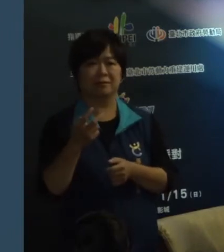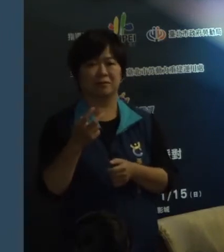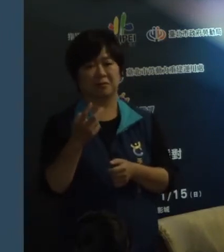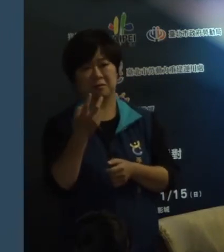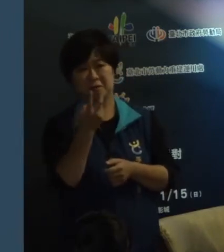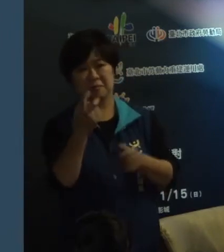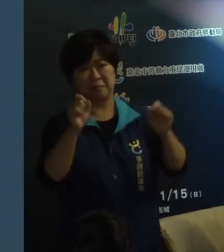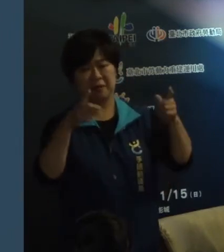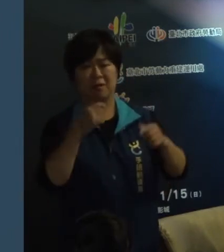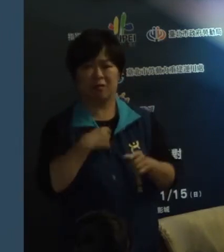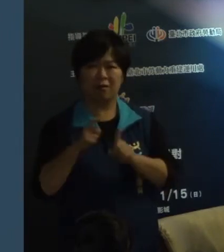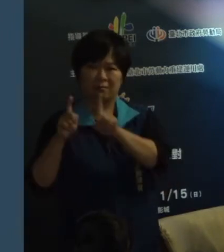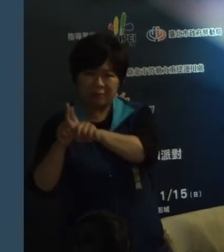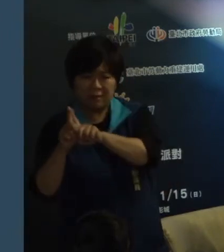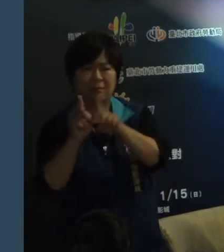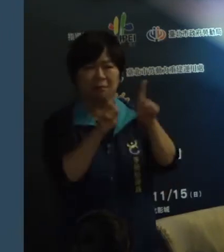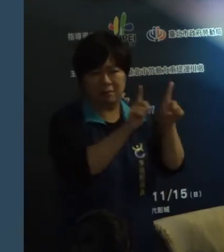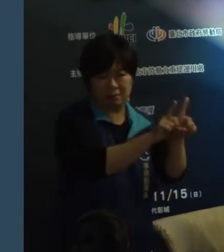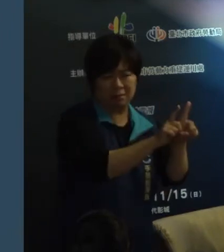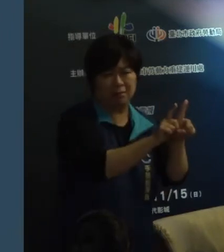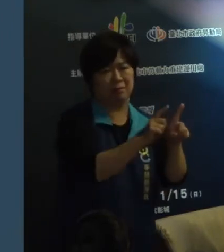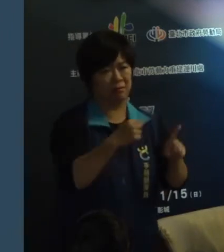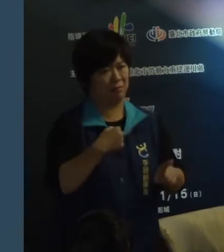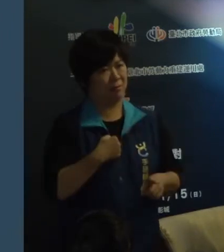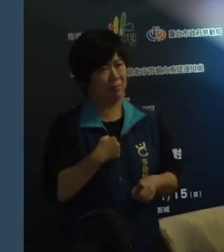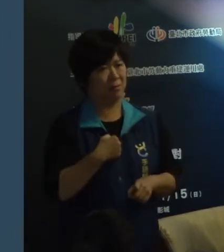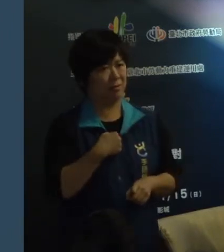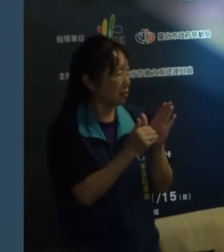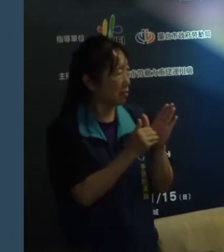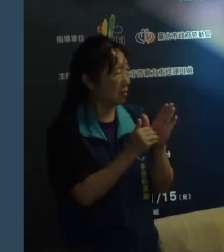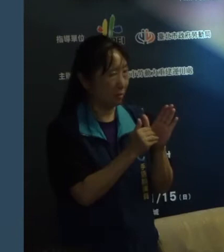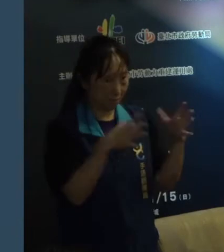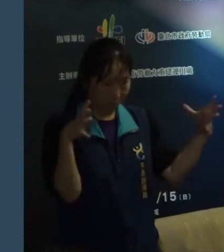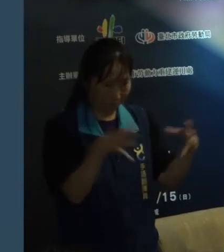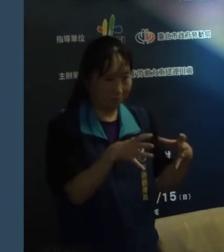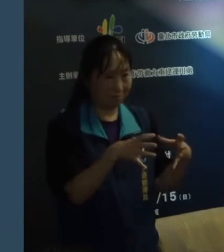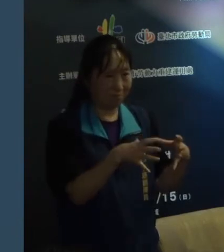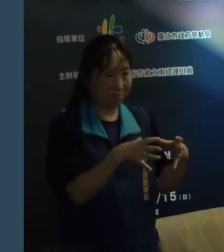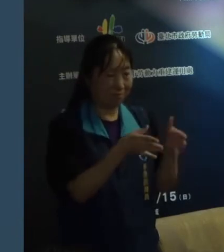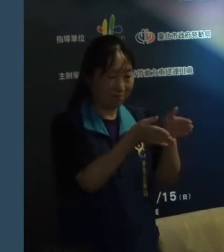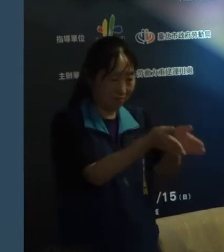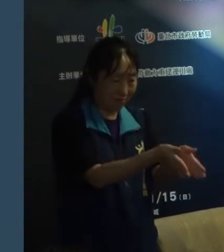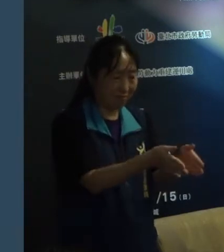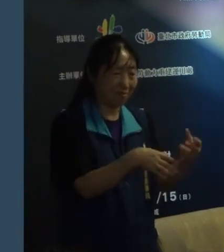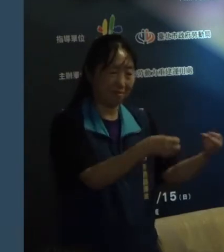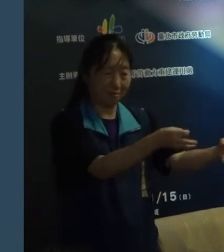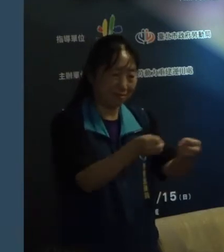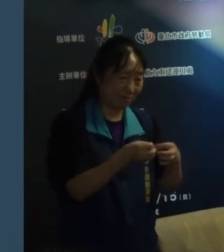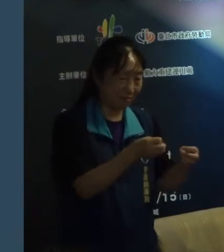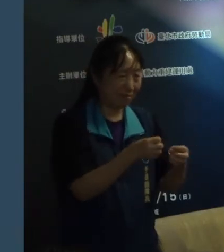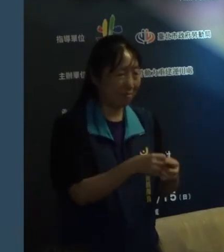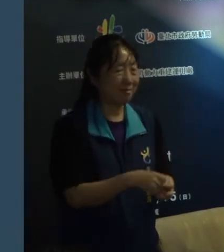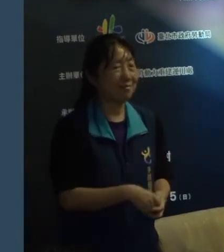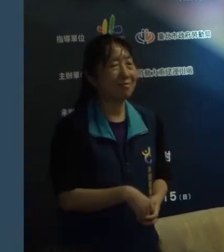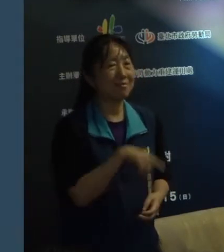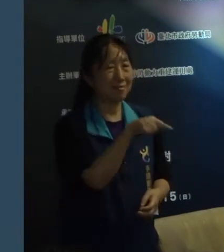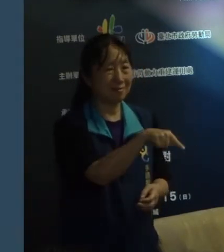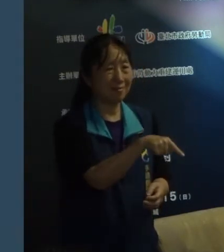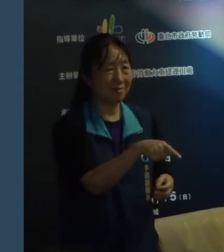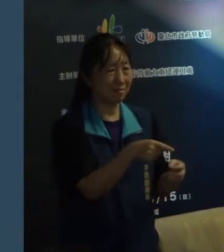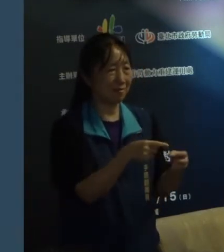去旅行的时候，我也看到很多我平常不会看到。 一起在这个电影的氛围中，然后再经过讨论，